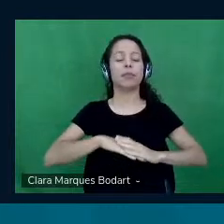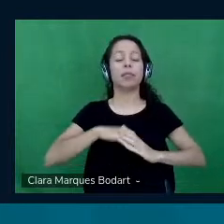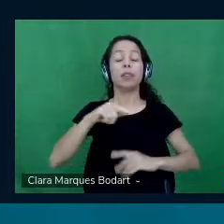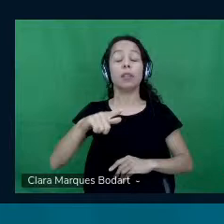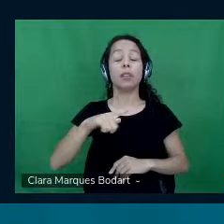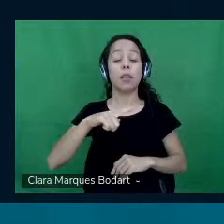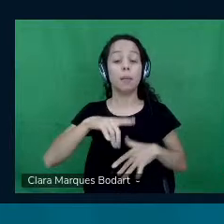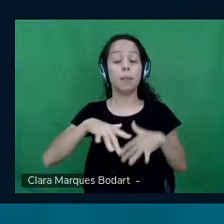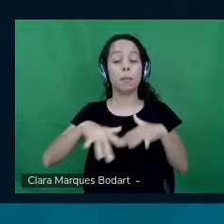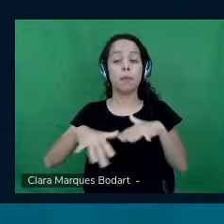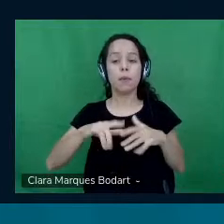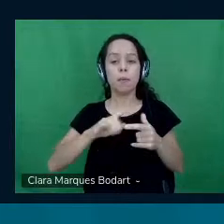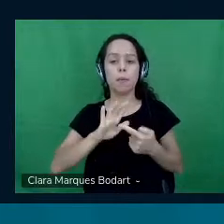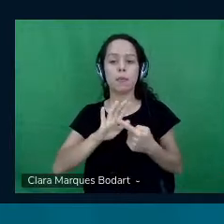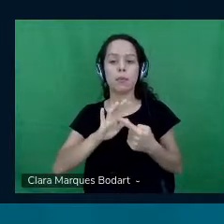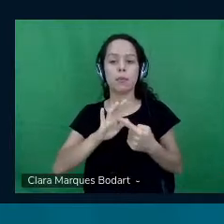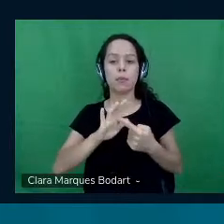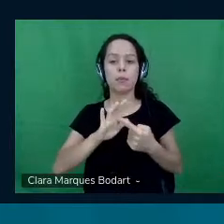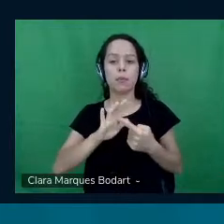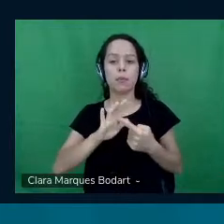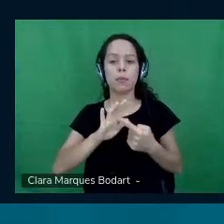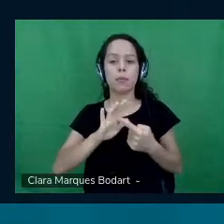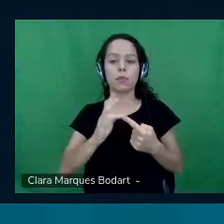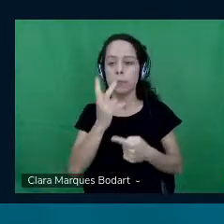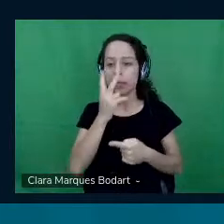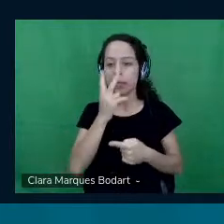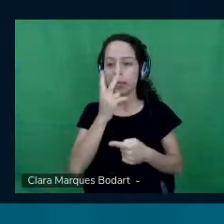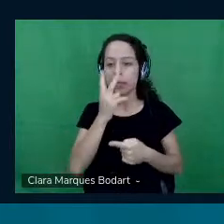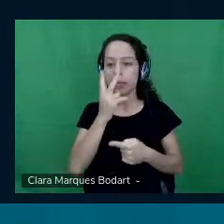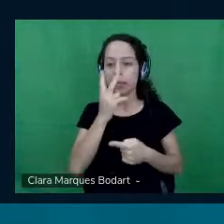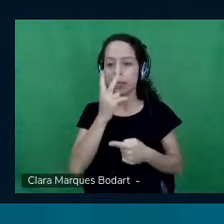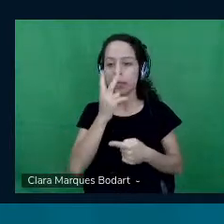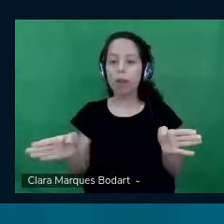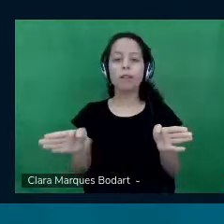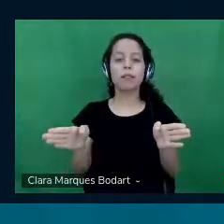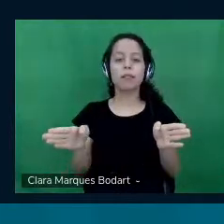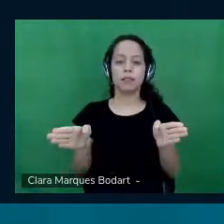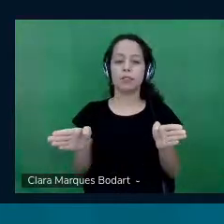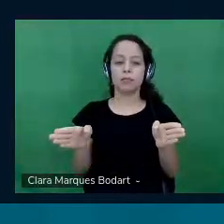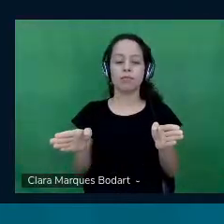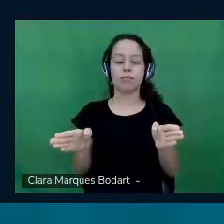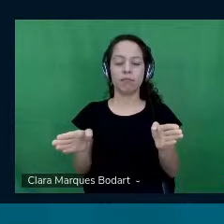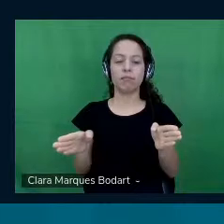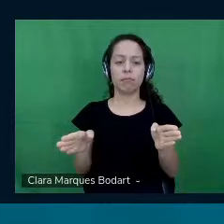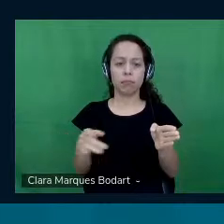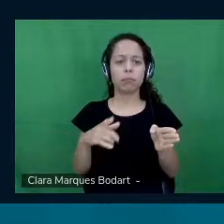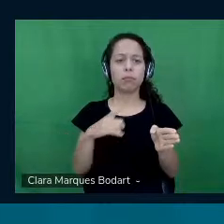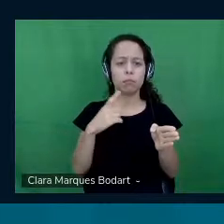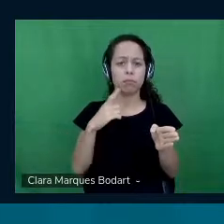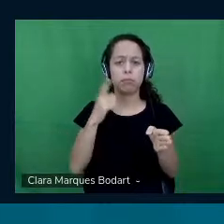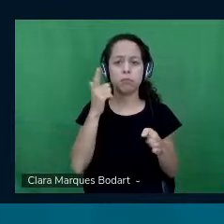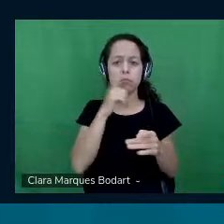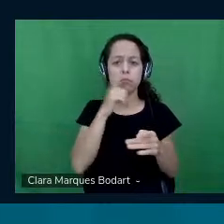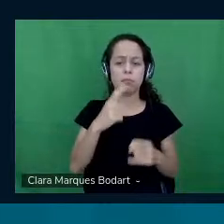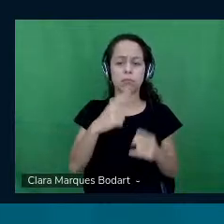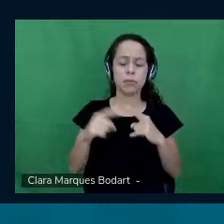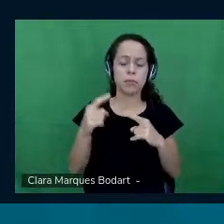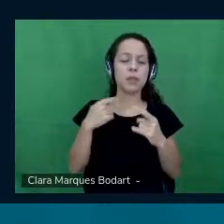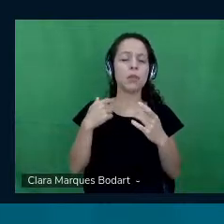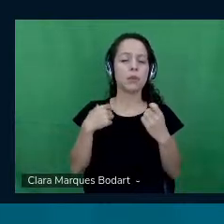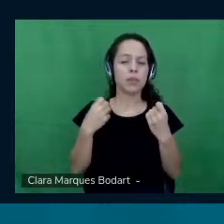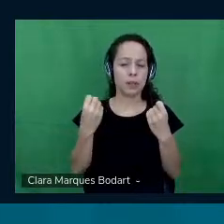que acabou, em tese, sendo superado, e eu vou explicar por que eu digo em